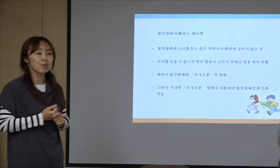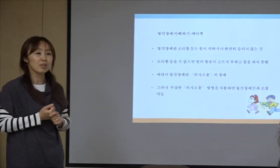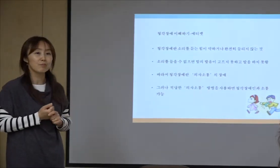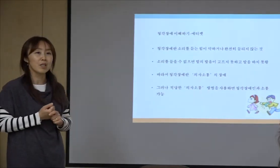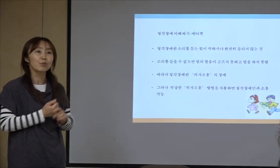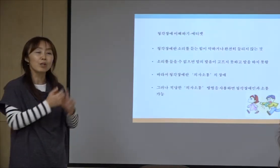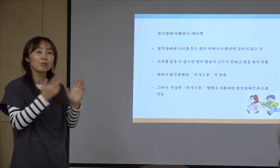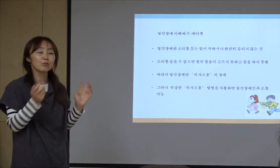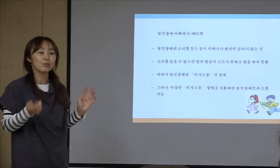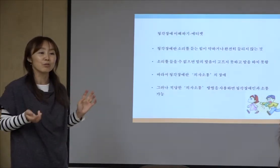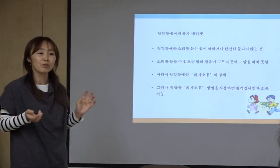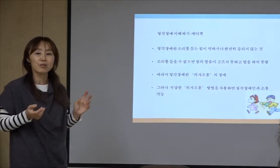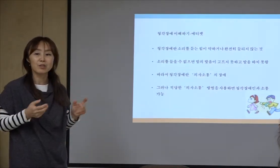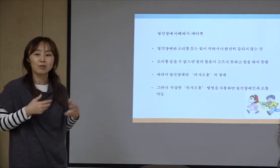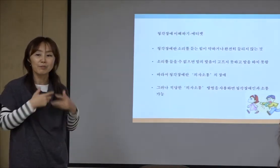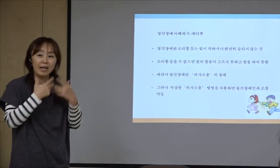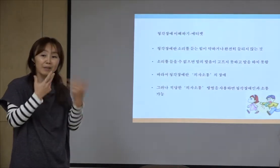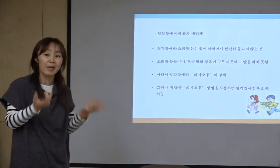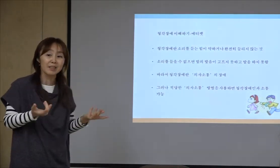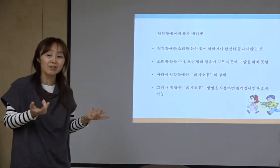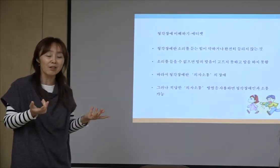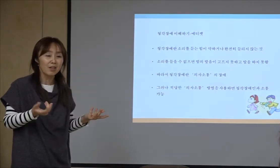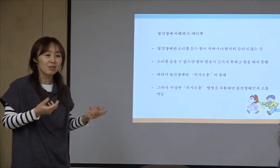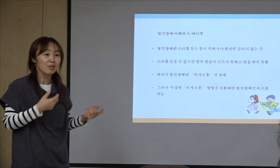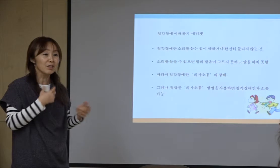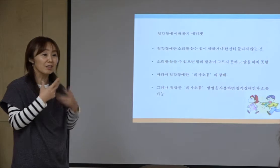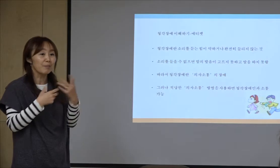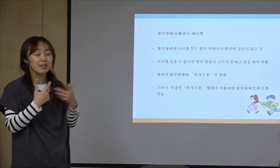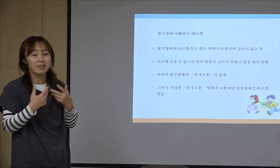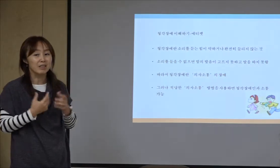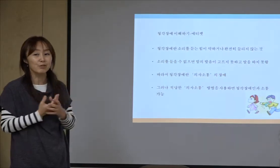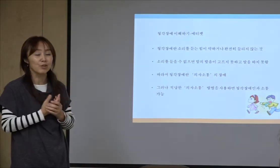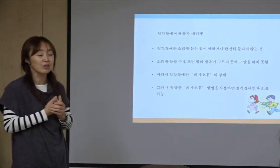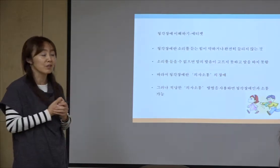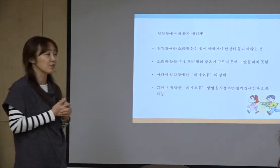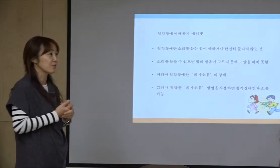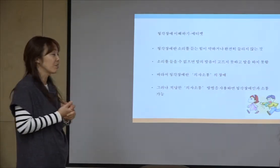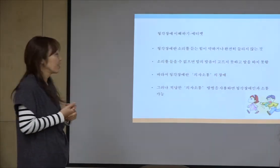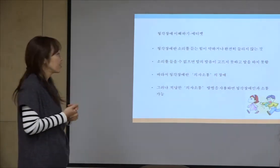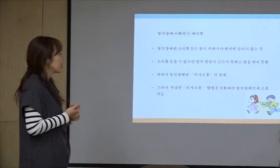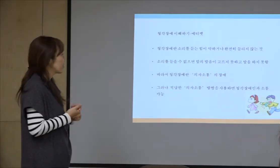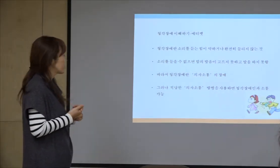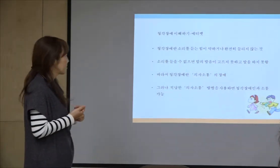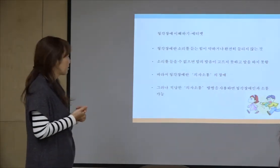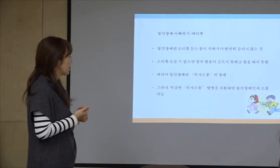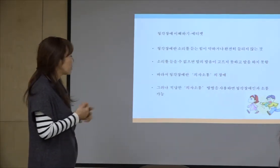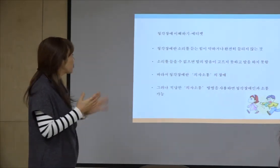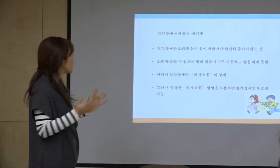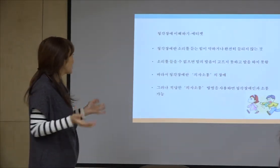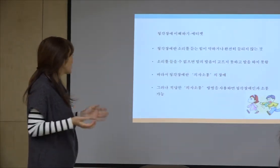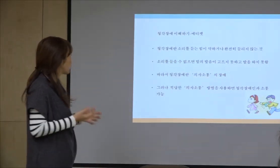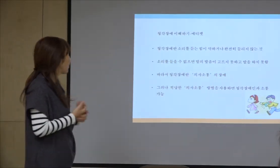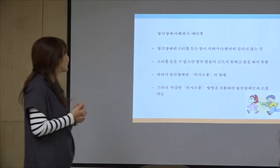지금 제도상으로는 언어 치료를 많이 받아서 청각장애인들 말을 잘할 수 있는 그런 제도는 사회적 제도는 없는